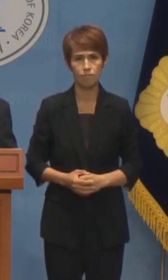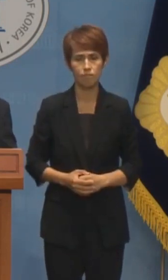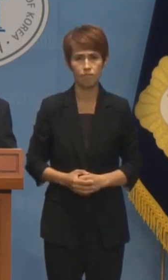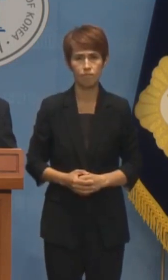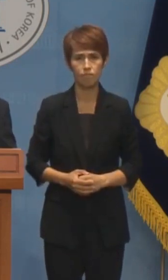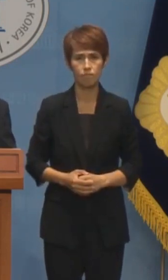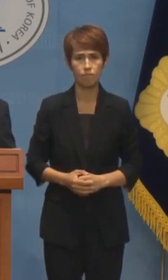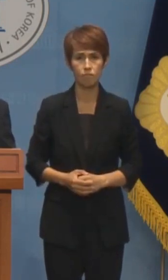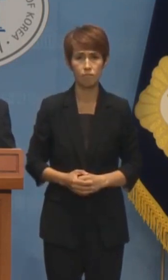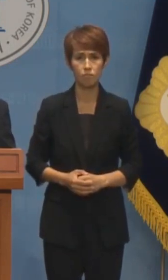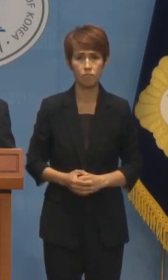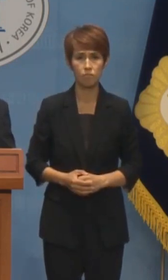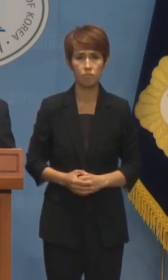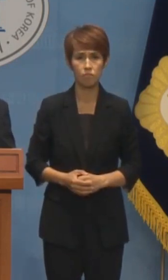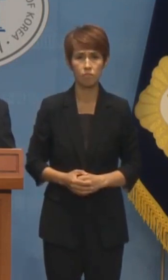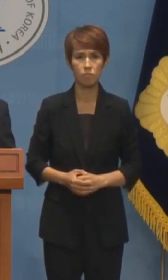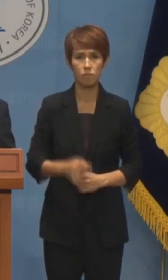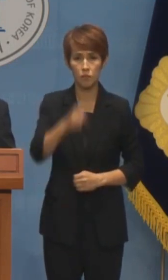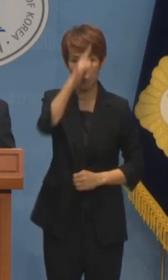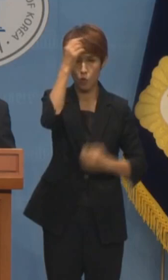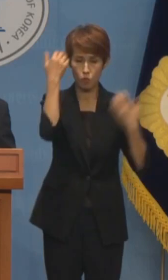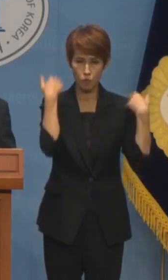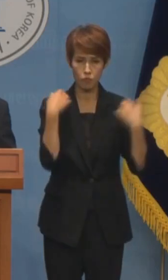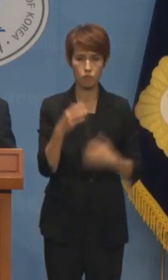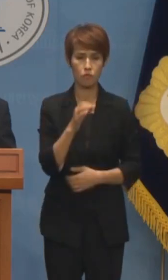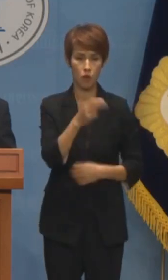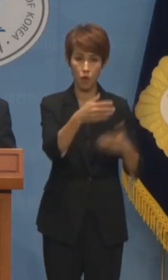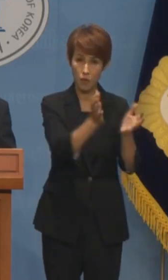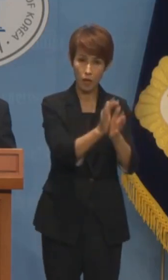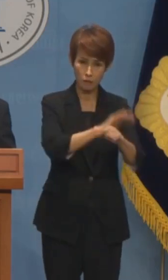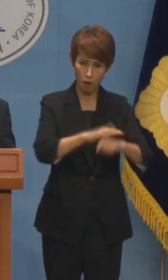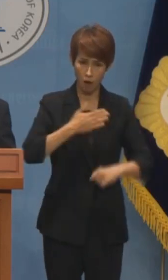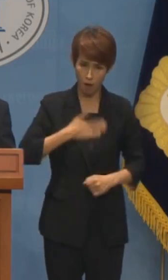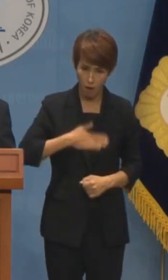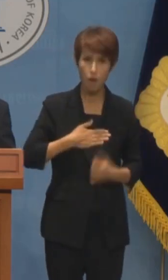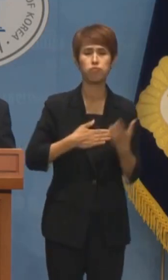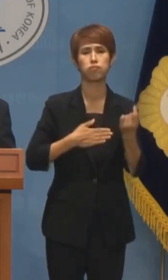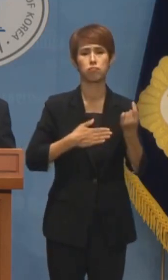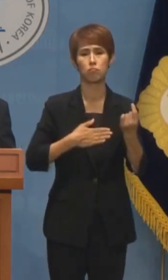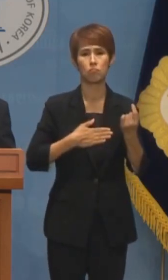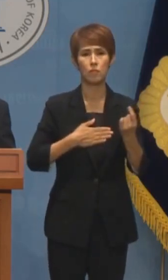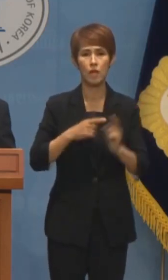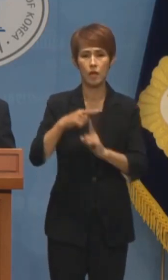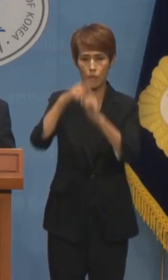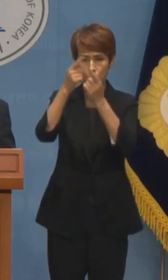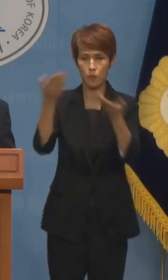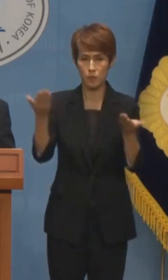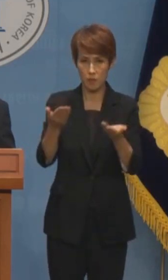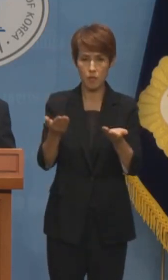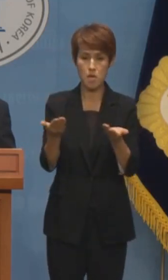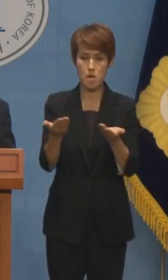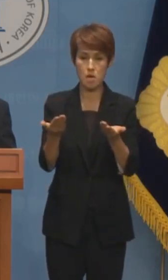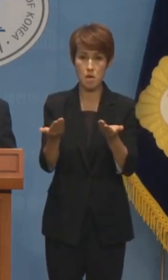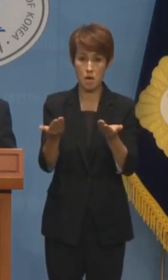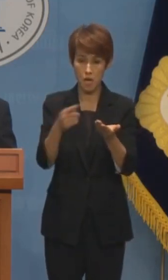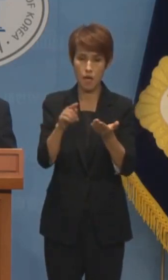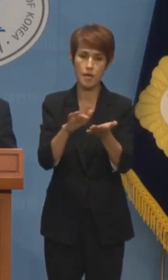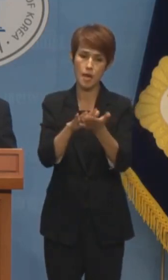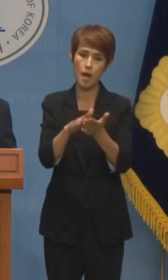사실을 누구보다 잘 아는 정부와 여당이 간호사 업무 범위에 투약을 포함시킨 것은